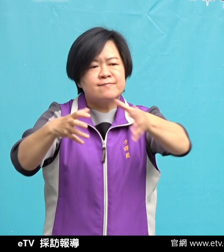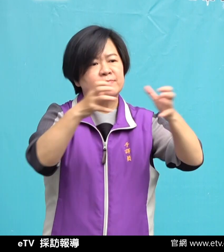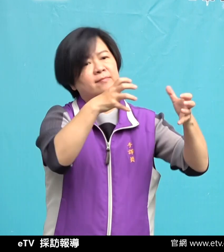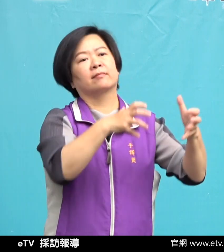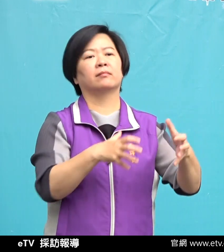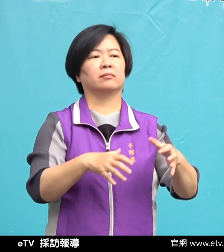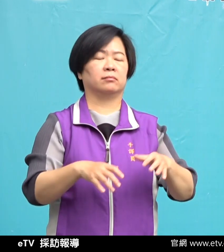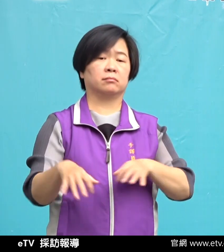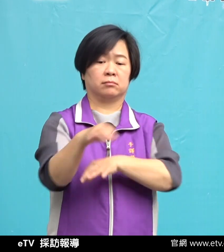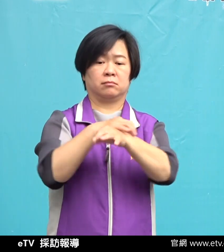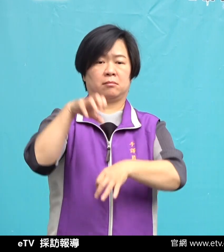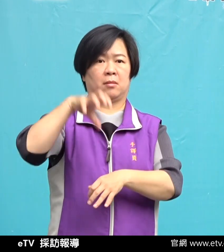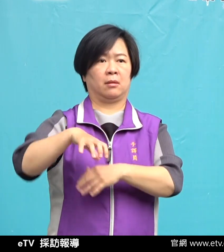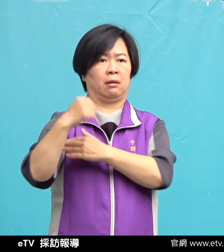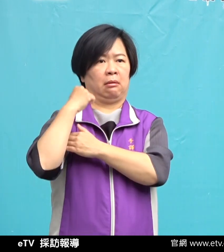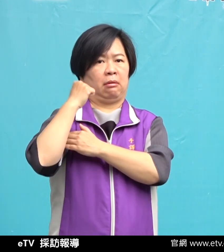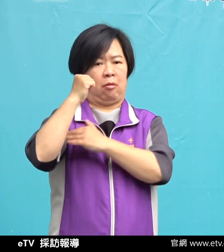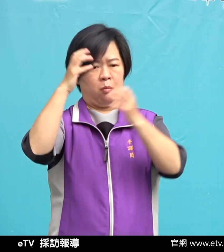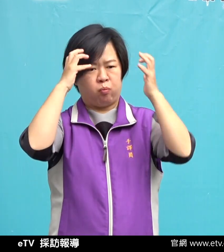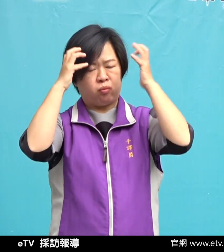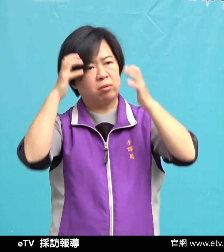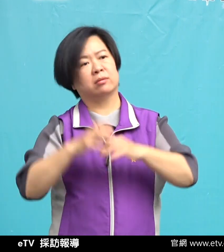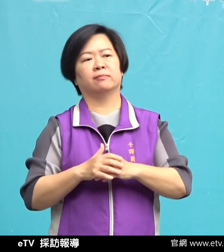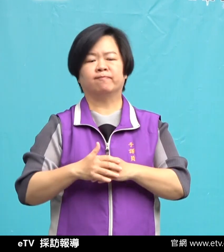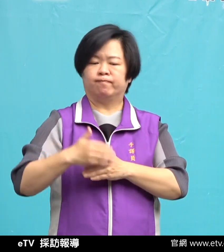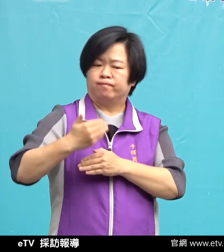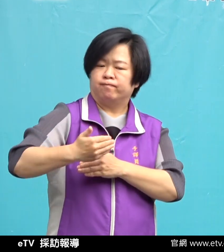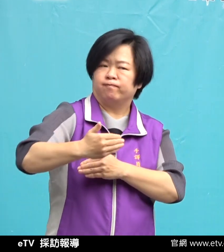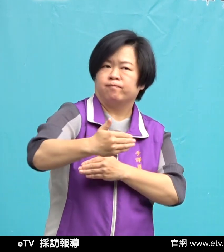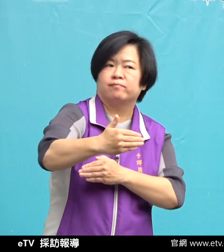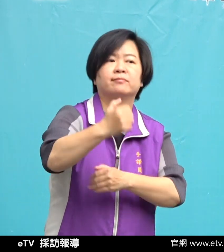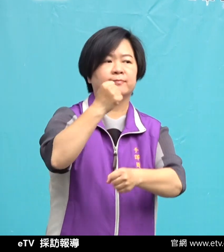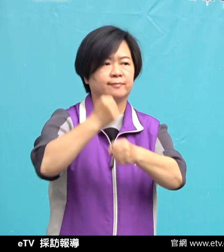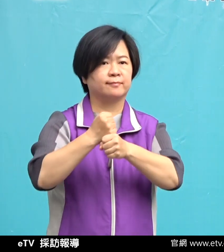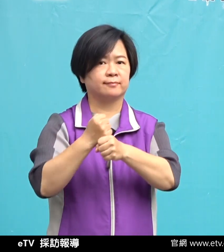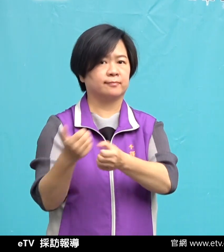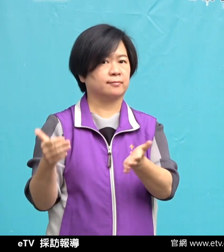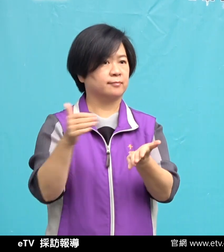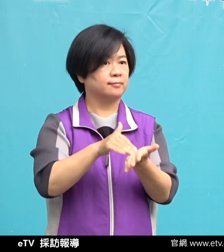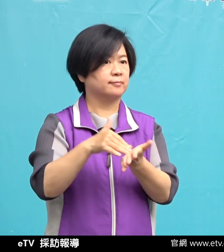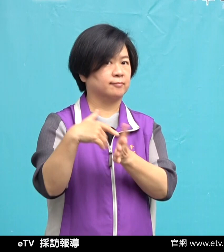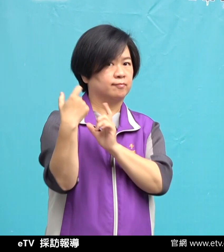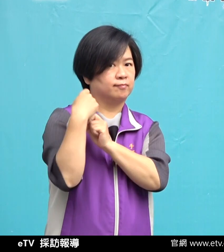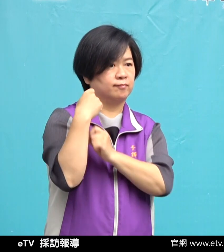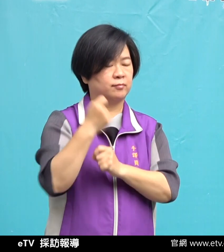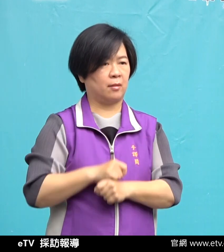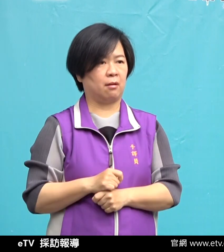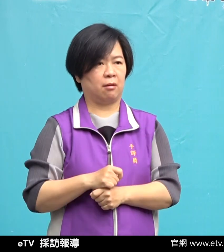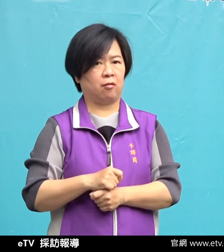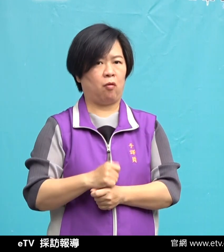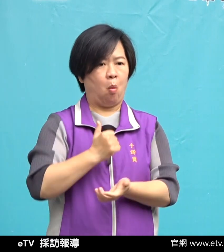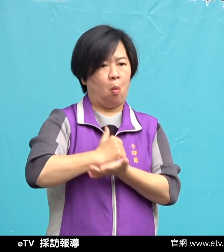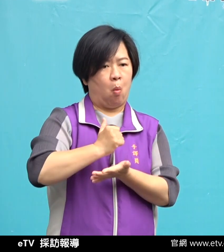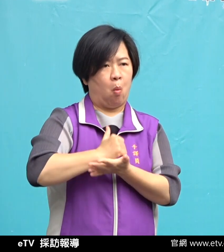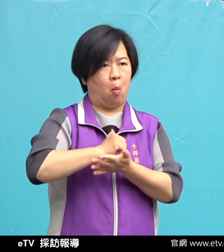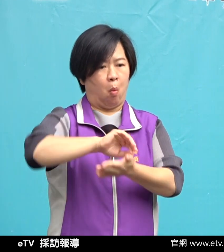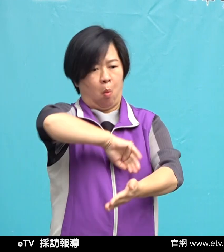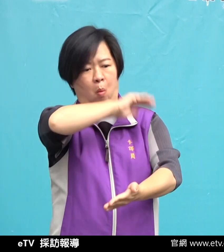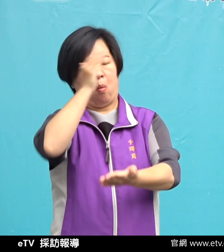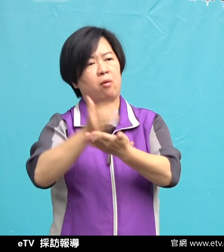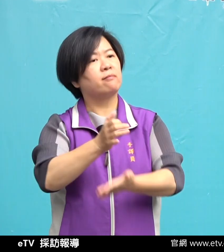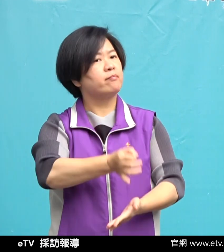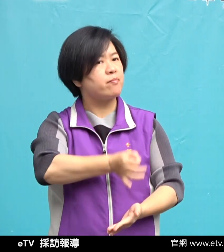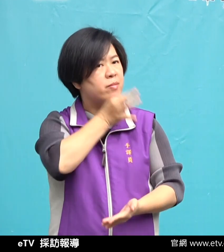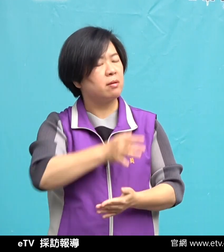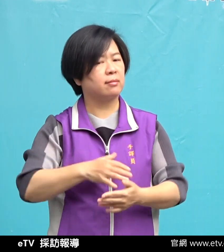了很大的精神一步一步的往前走，那到进来产量稍微稳定，